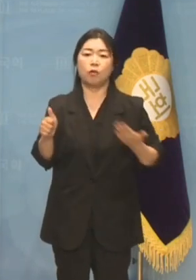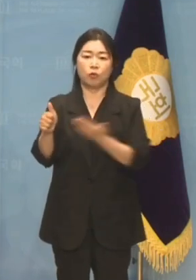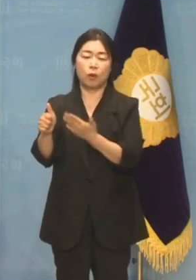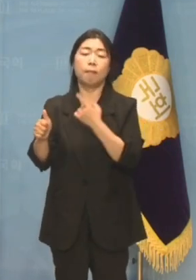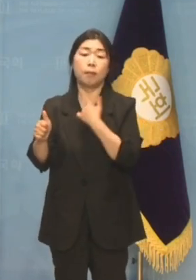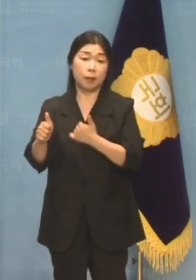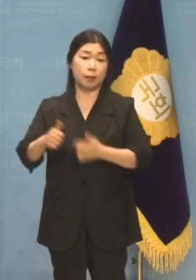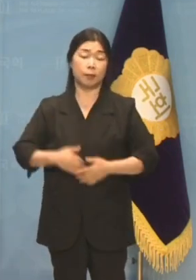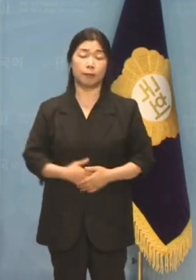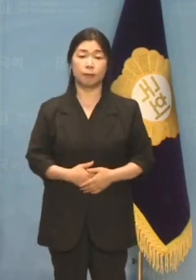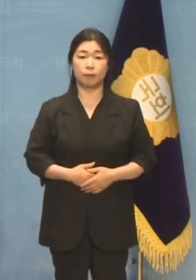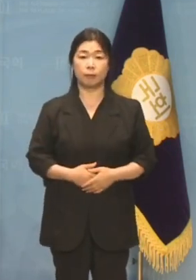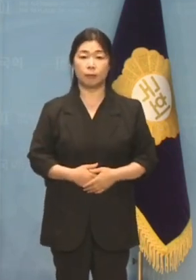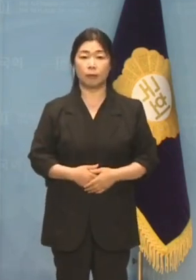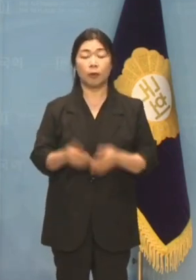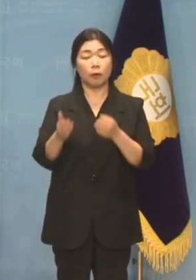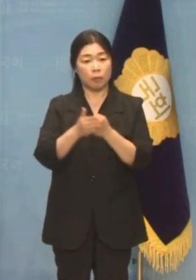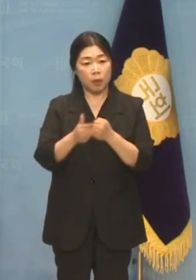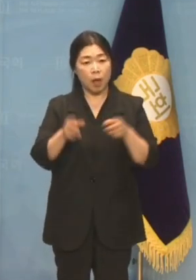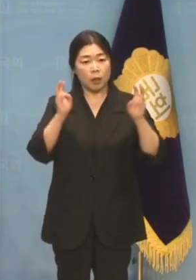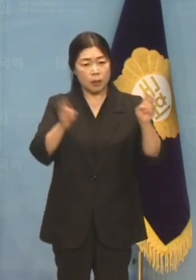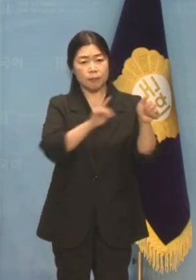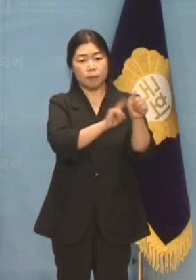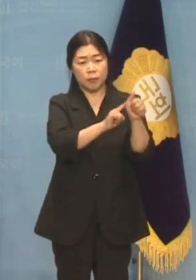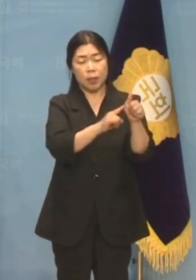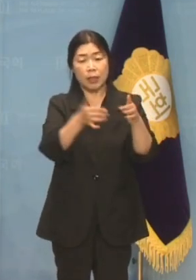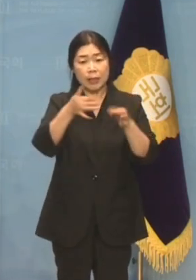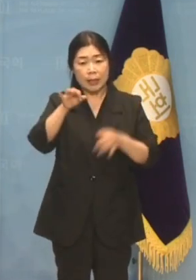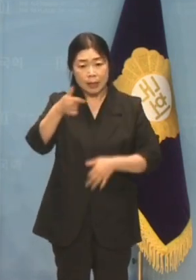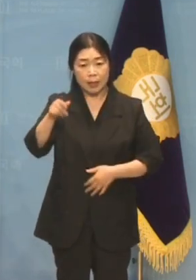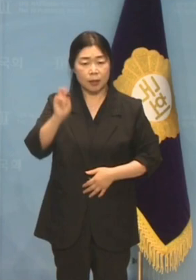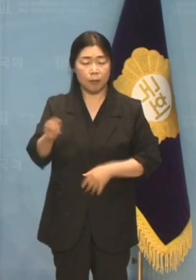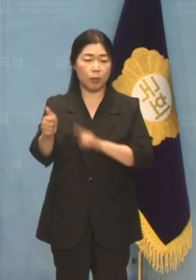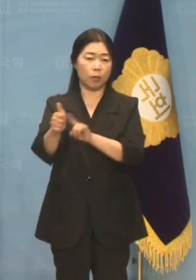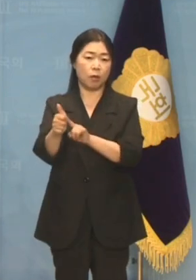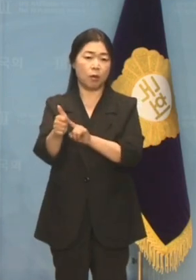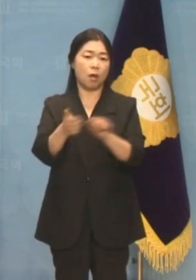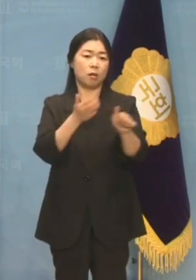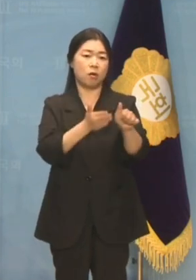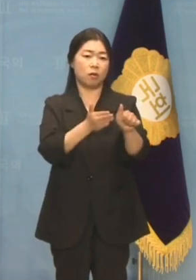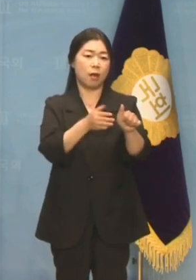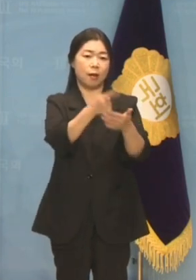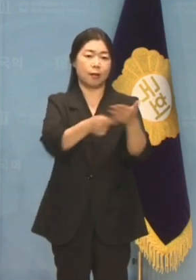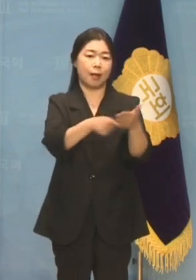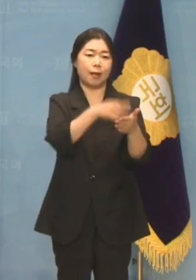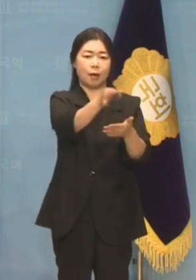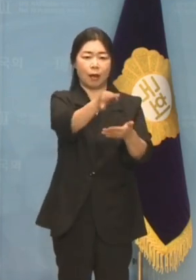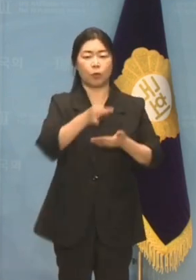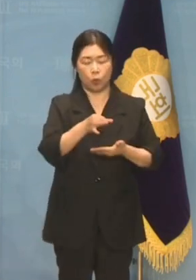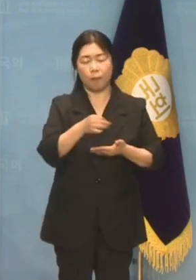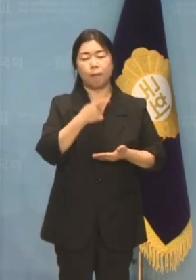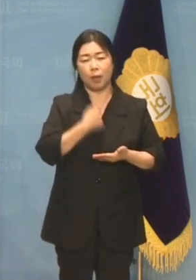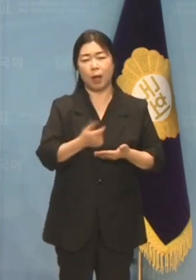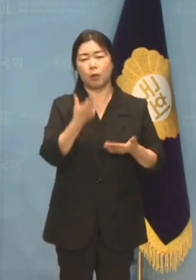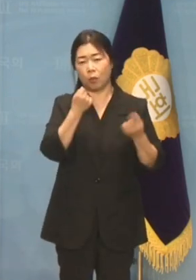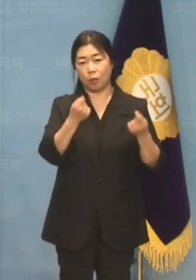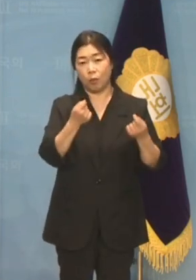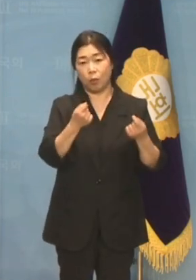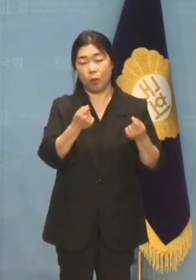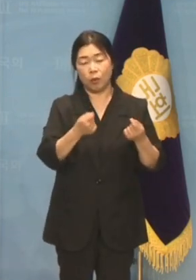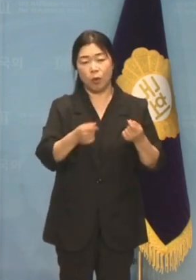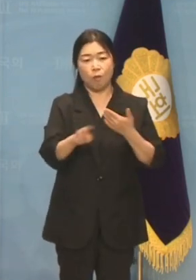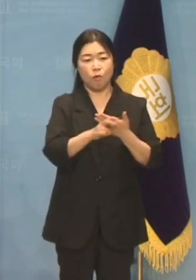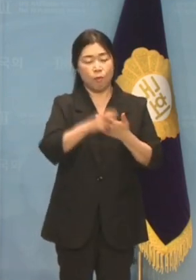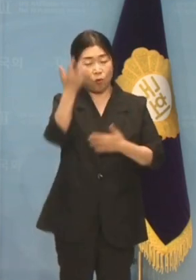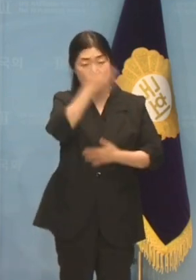있습니다. 따라서 김기현 대표도 청탁 대가의 불법 정치자금 후원과 불법 쪼개기